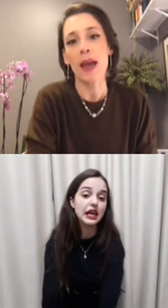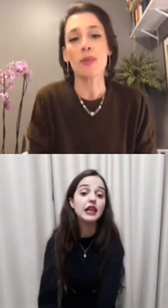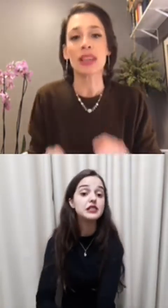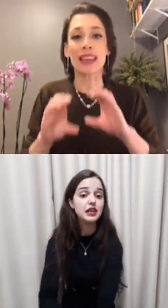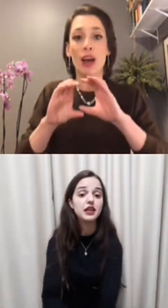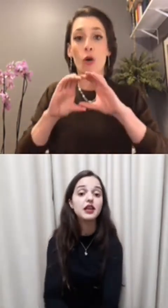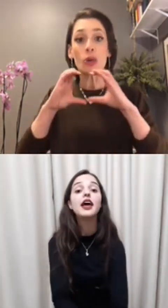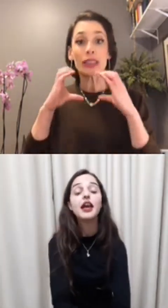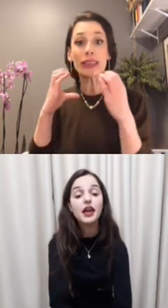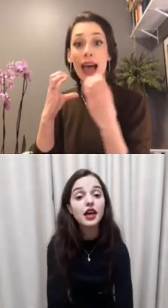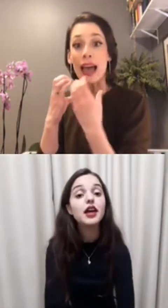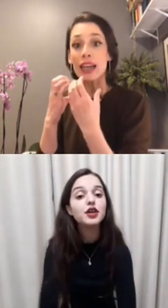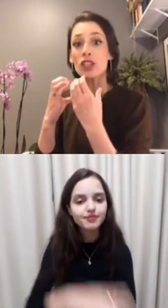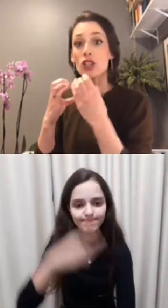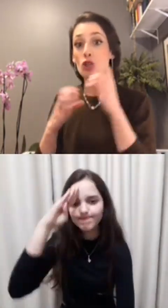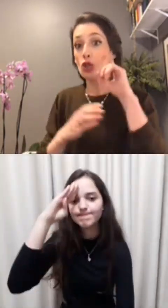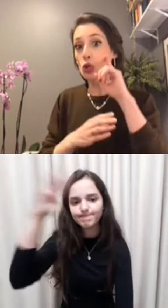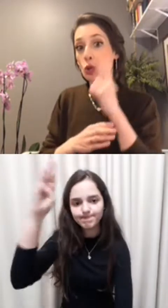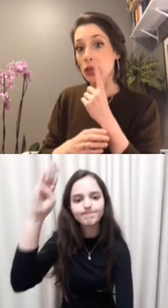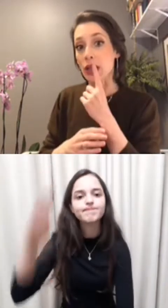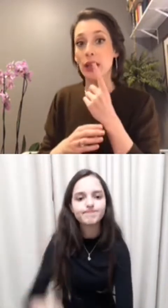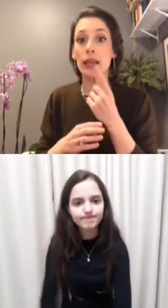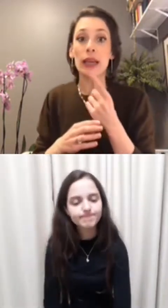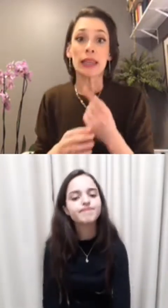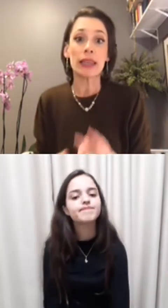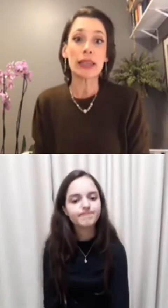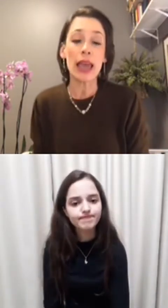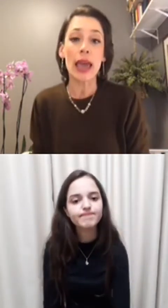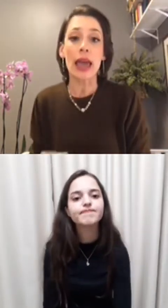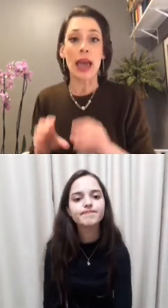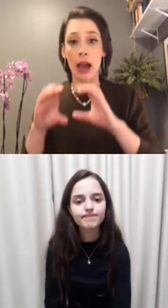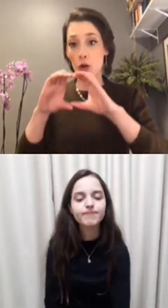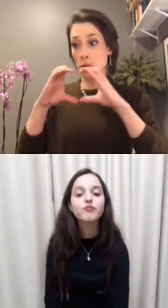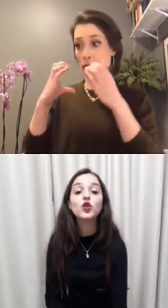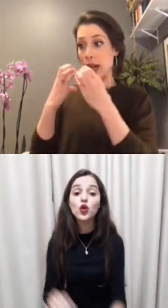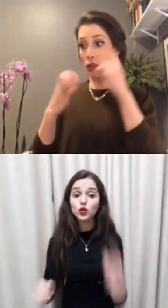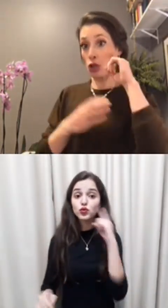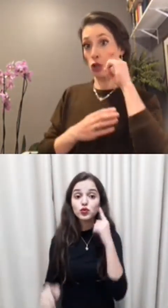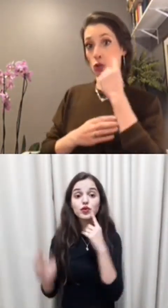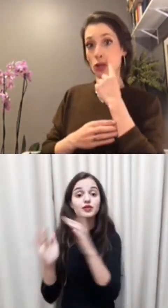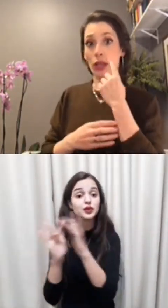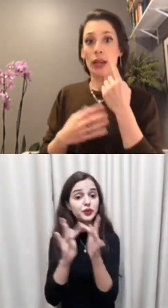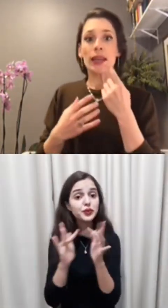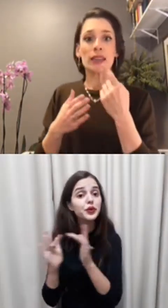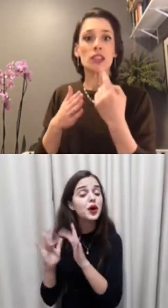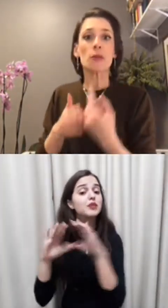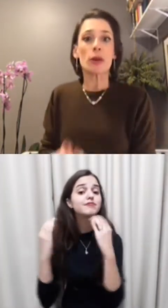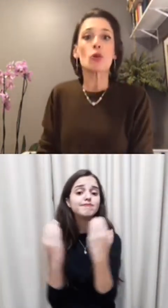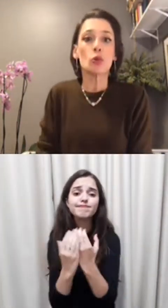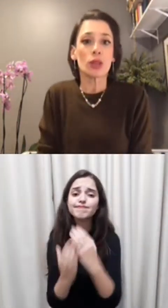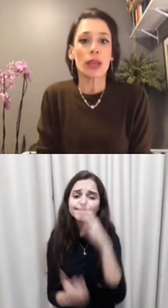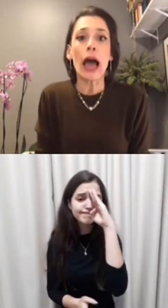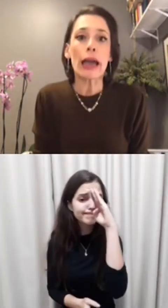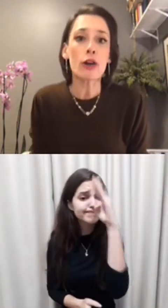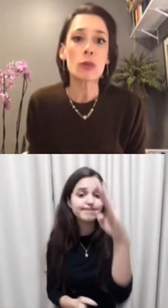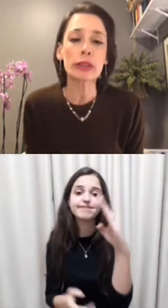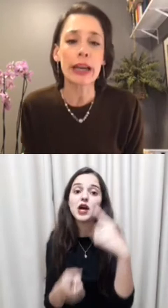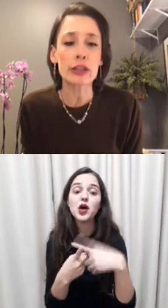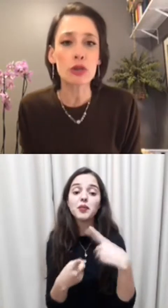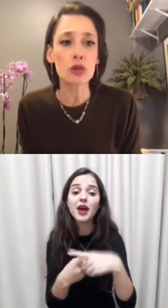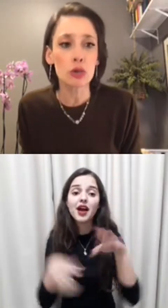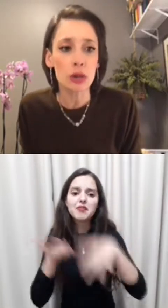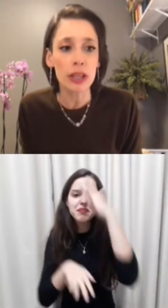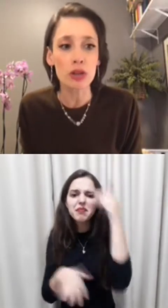né? Sim, Porque é na sim. comunidade surda, que é a comunidade surda, que às vezes me perguntam, né? Ah, a